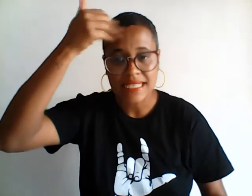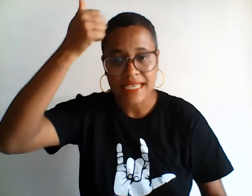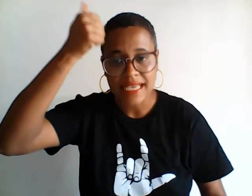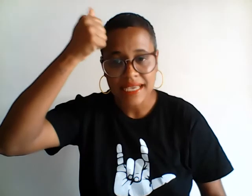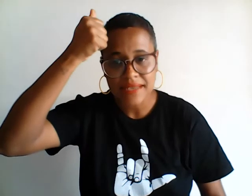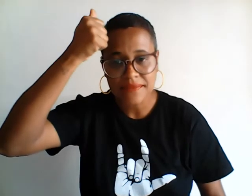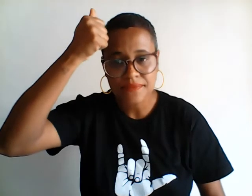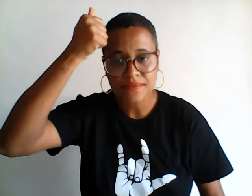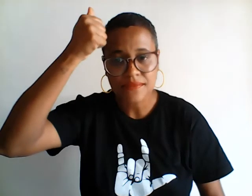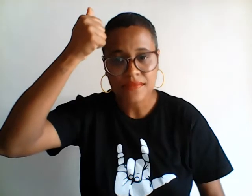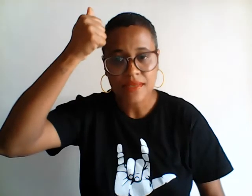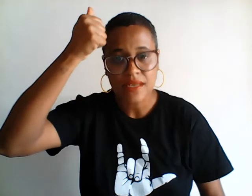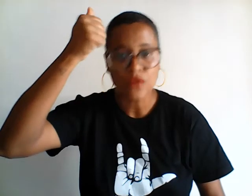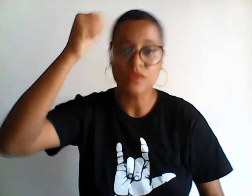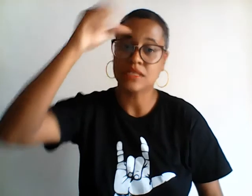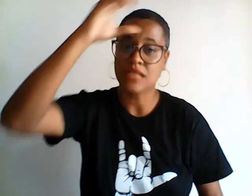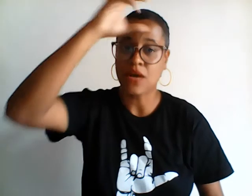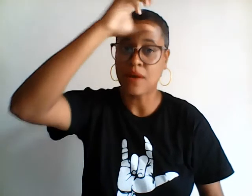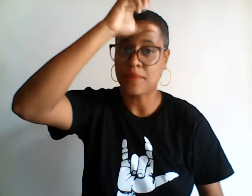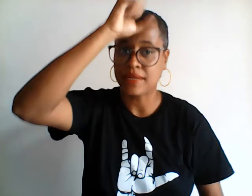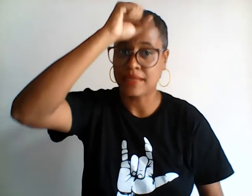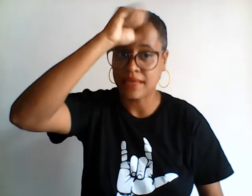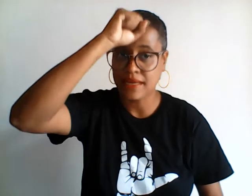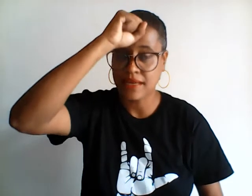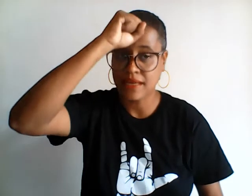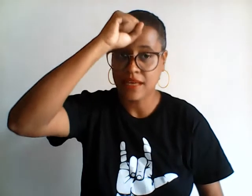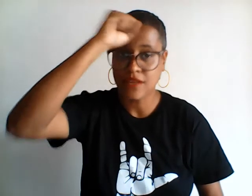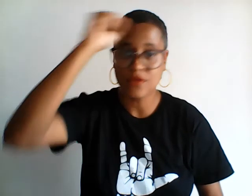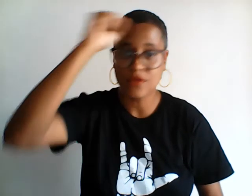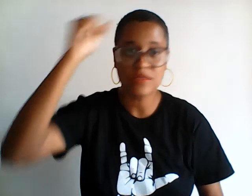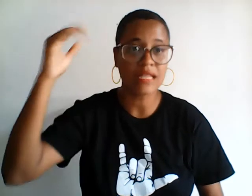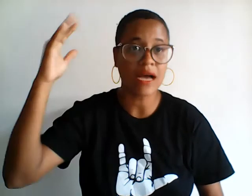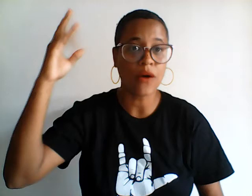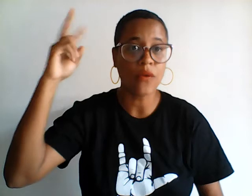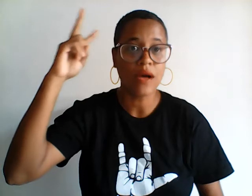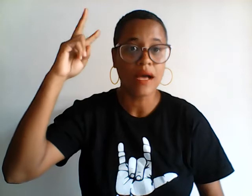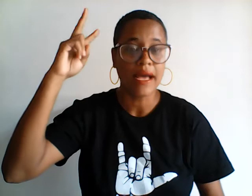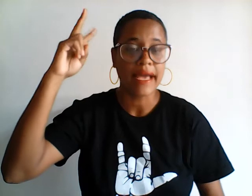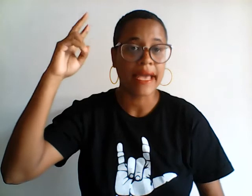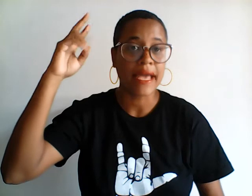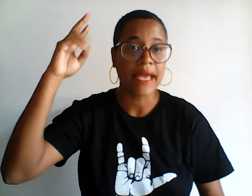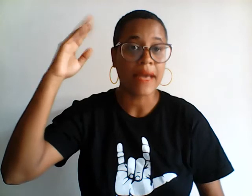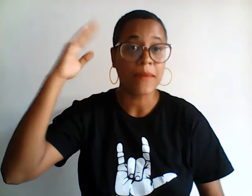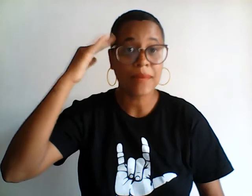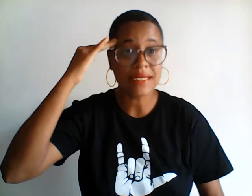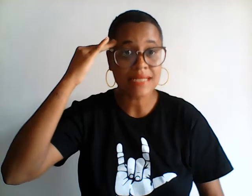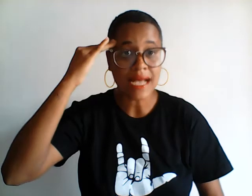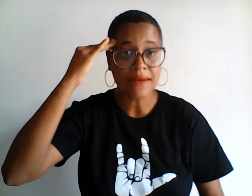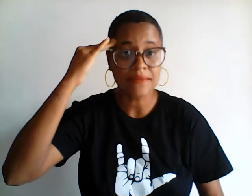esquecer, o sinal aprender e o sinal pensar,